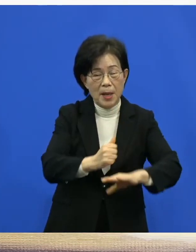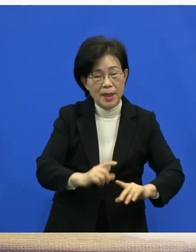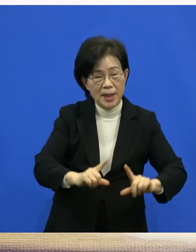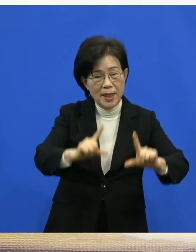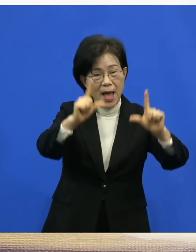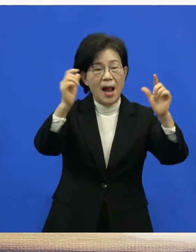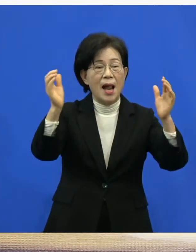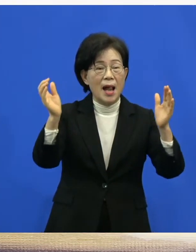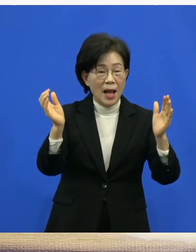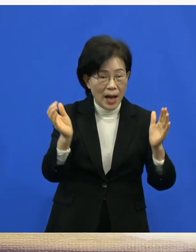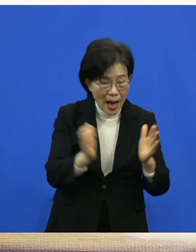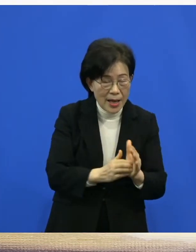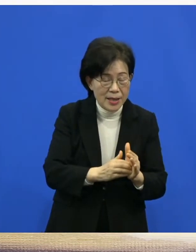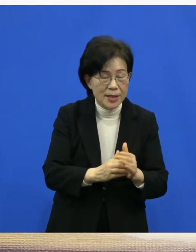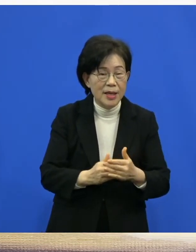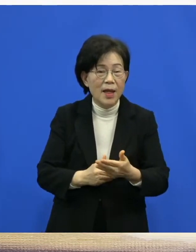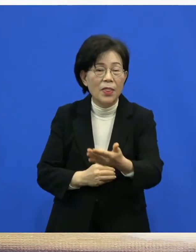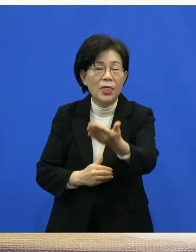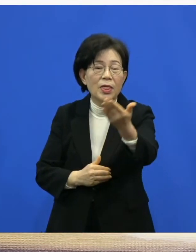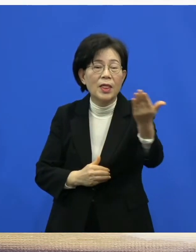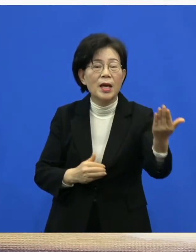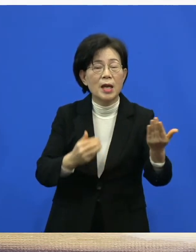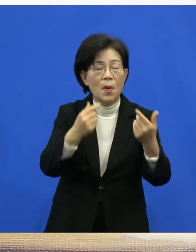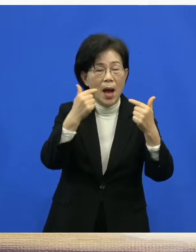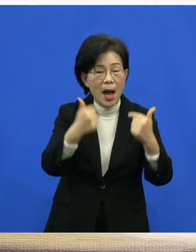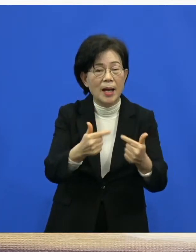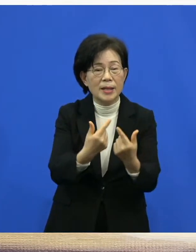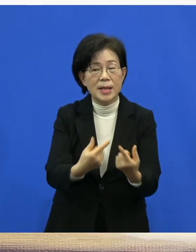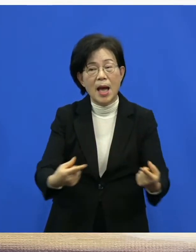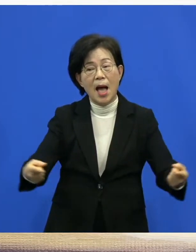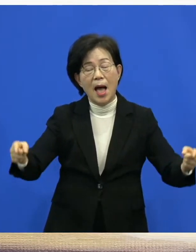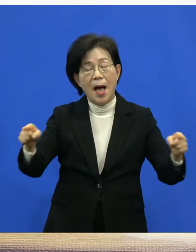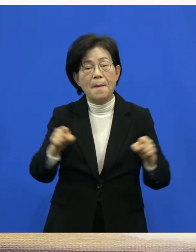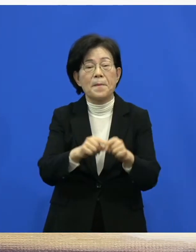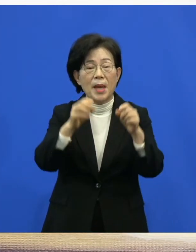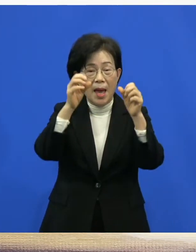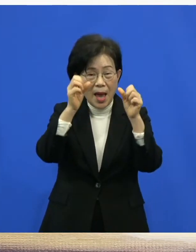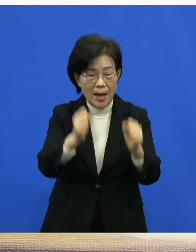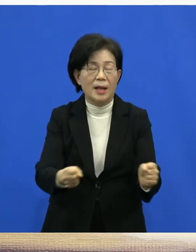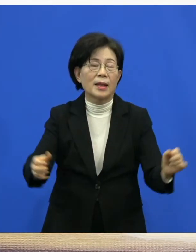끝날까지 너희와 항상 함께 있으리라.